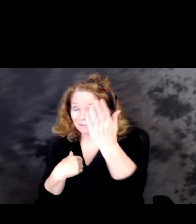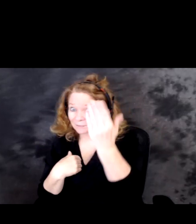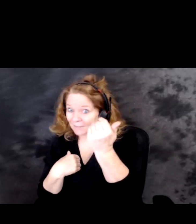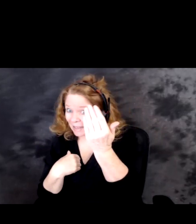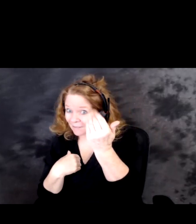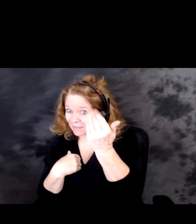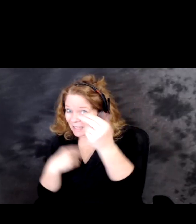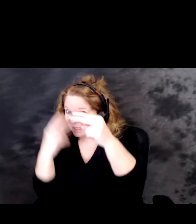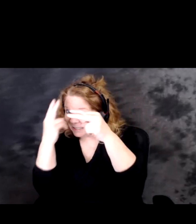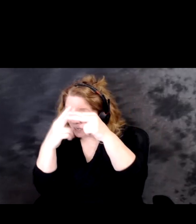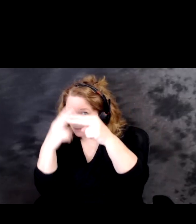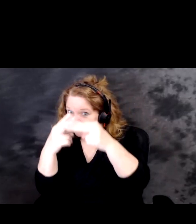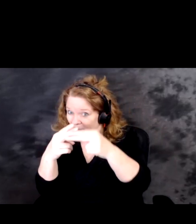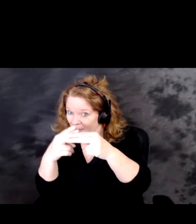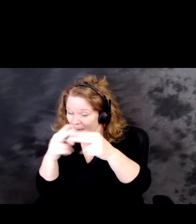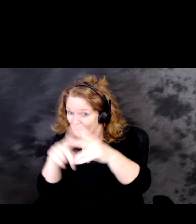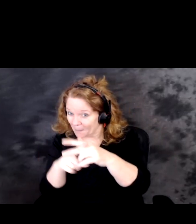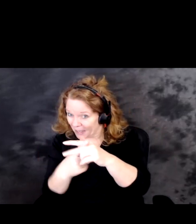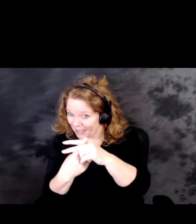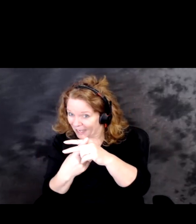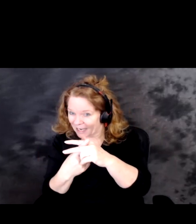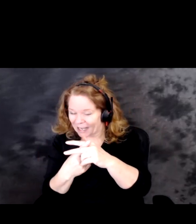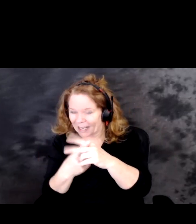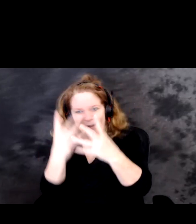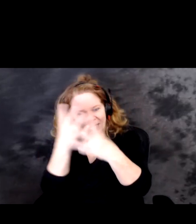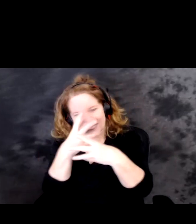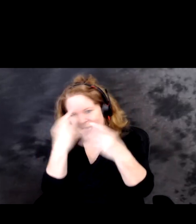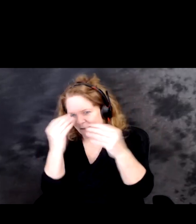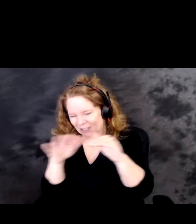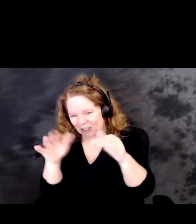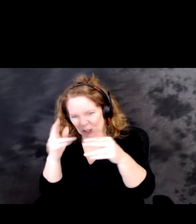nosotros. Tenemos 15 nombres que leeremos al principio